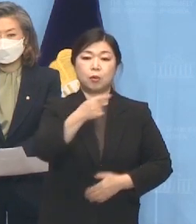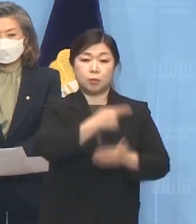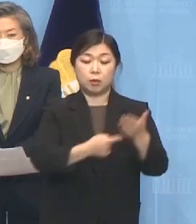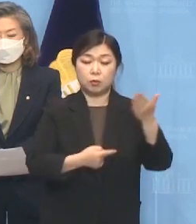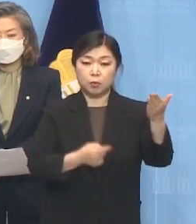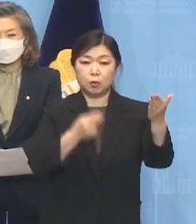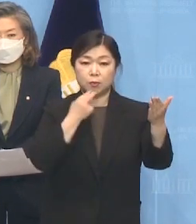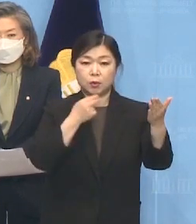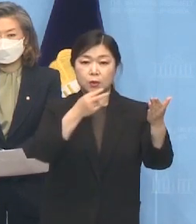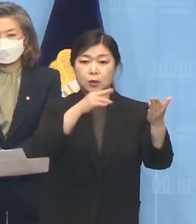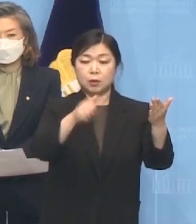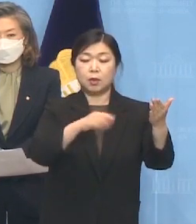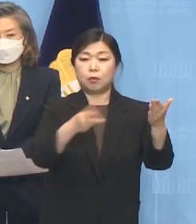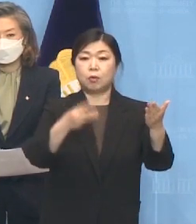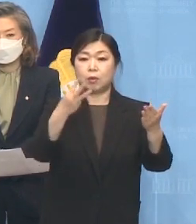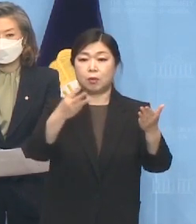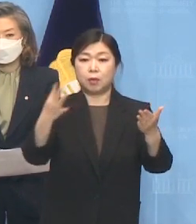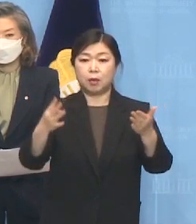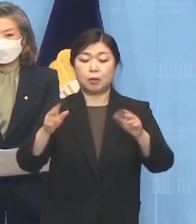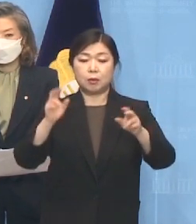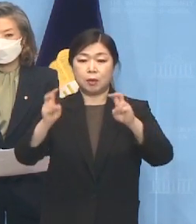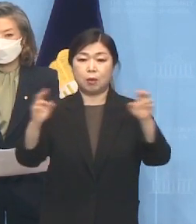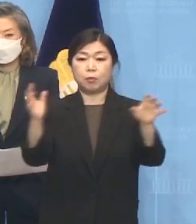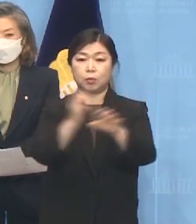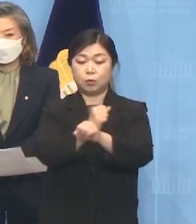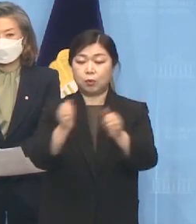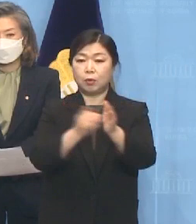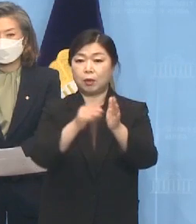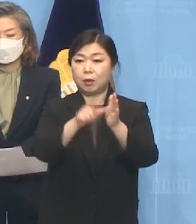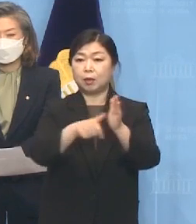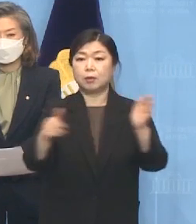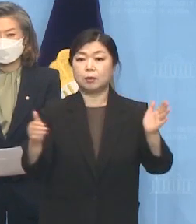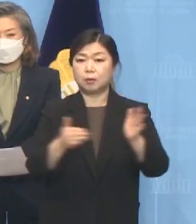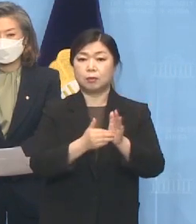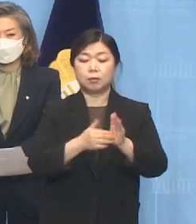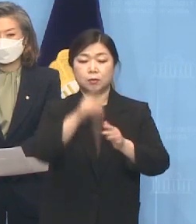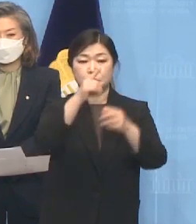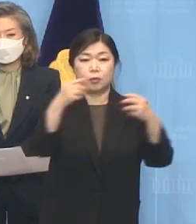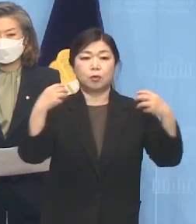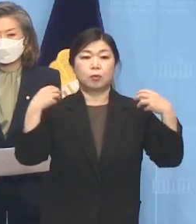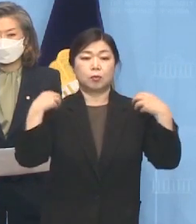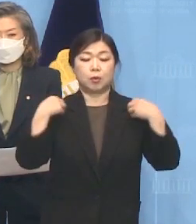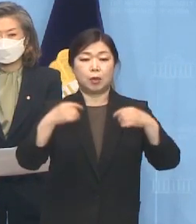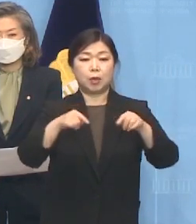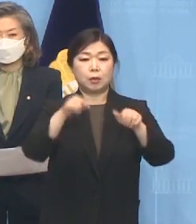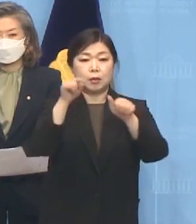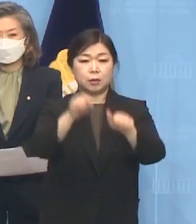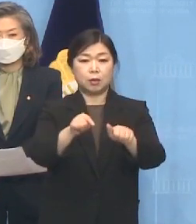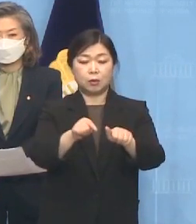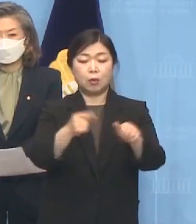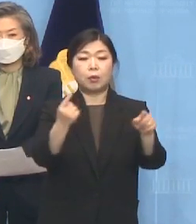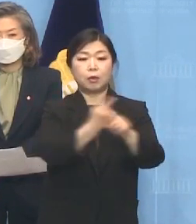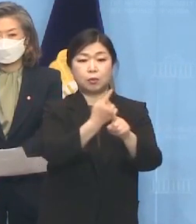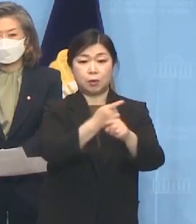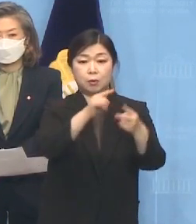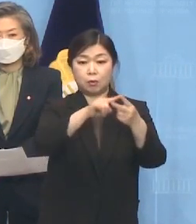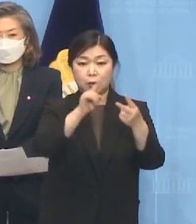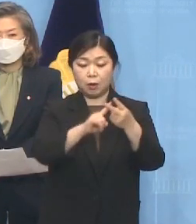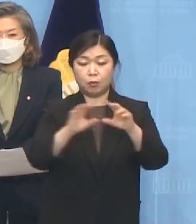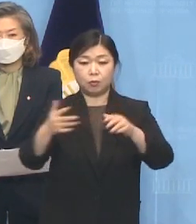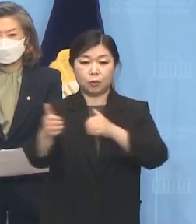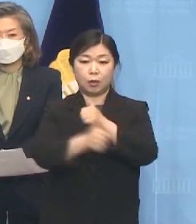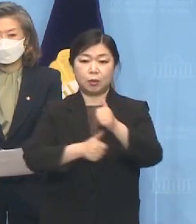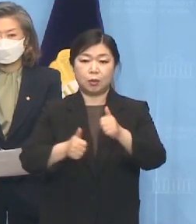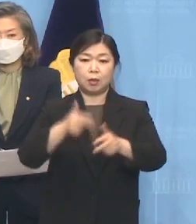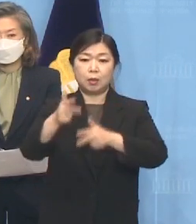시 나눌 3 4 5 기 사업 종료를 위해서는 정부가 시행령을 개정 하거나 국회